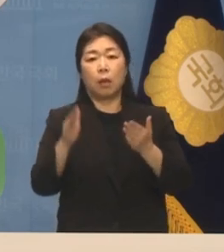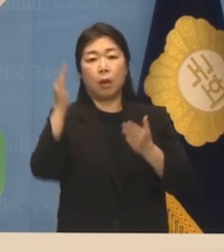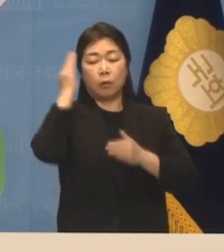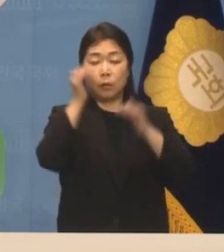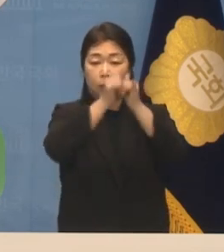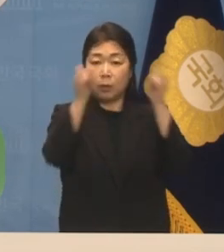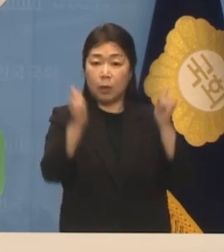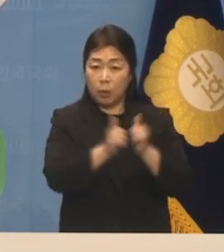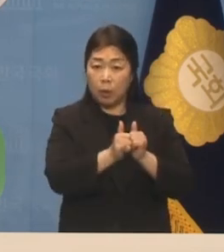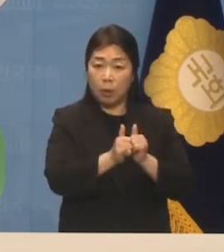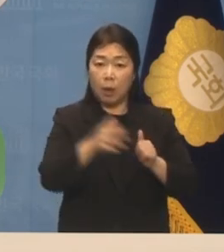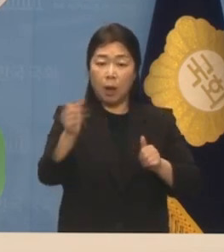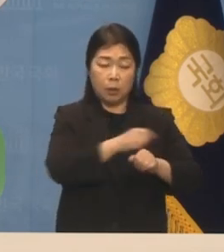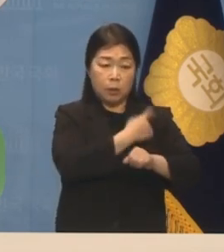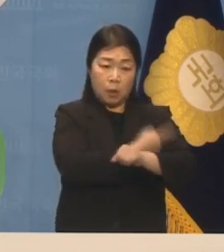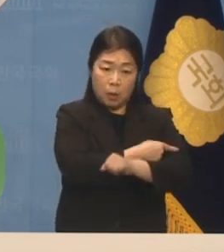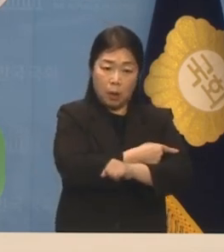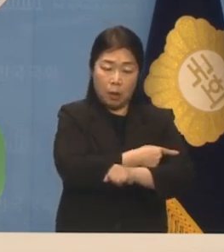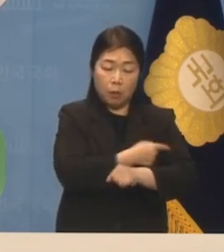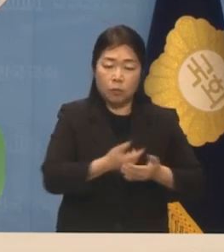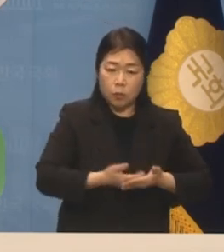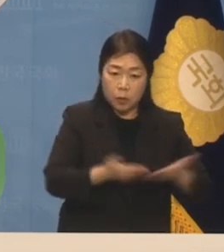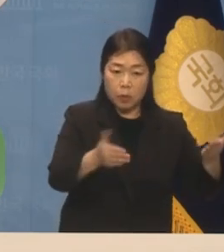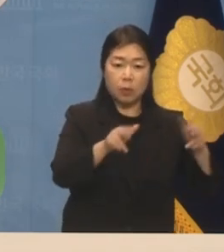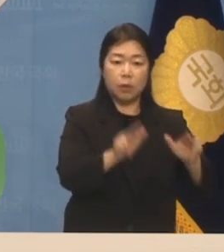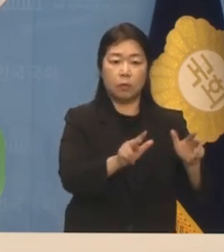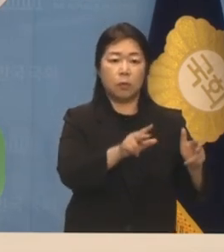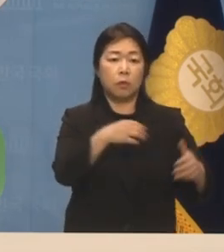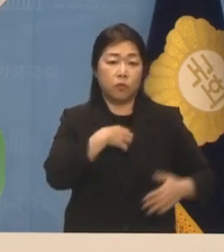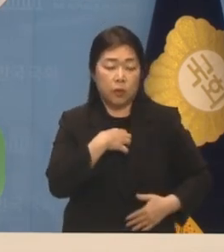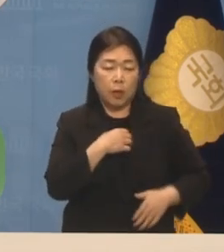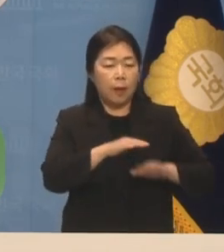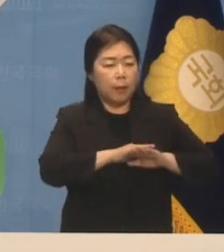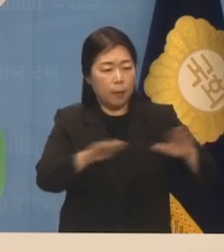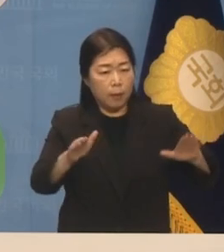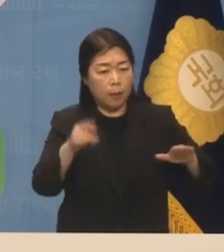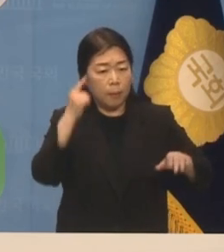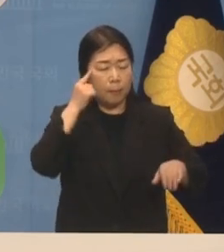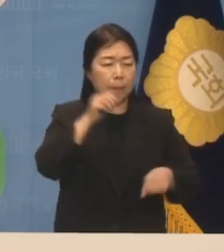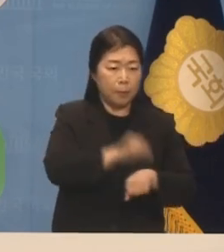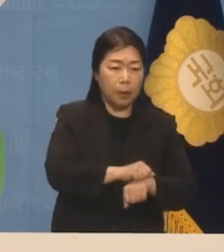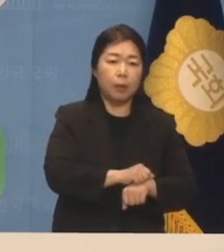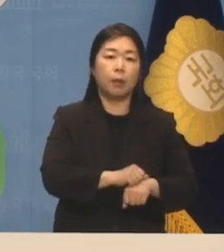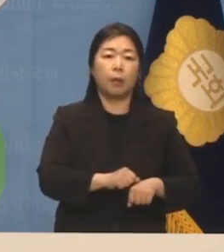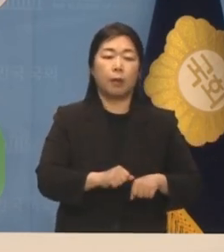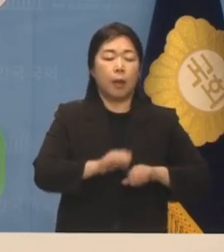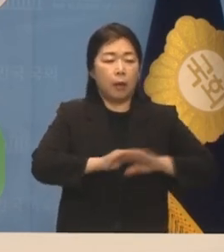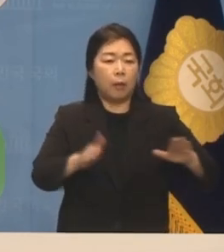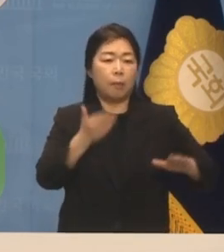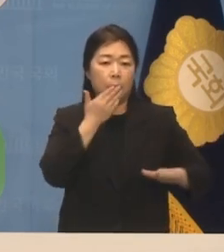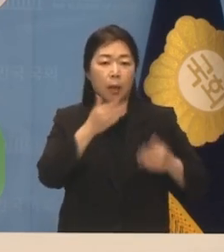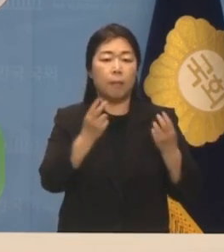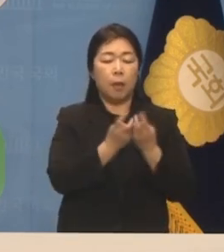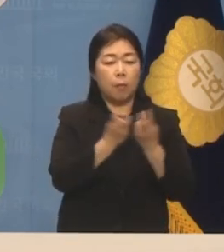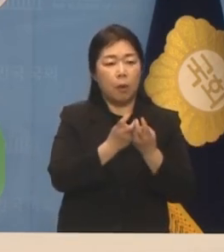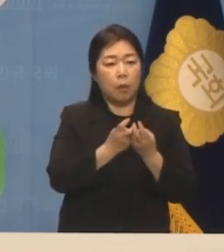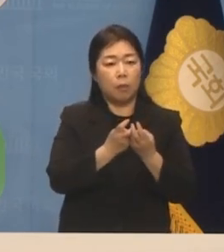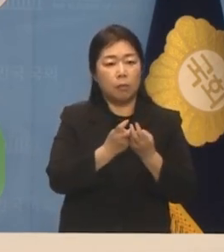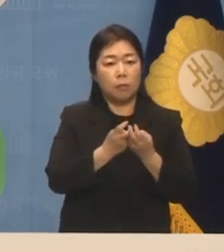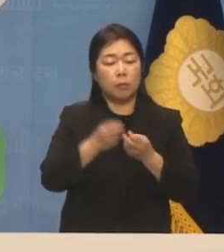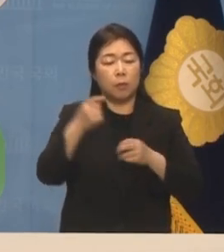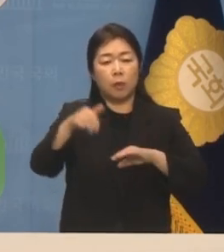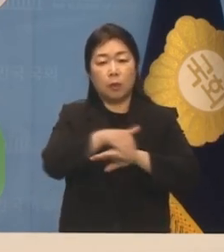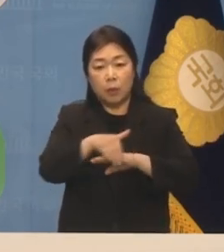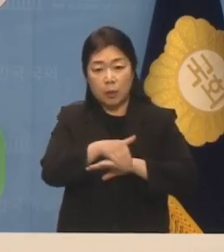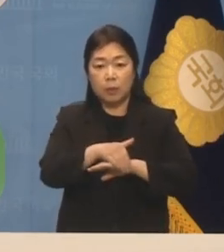가진 역량을 쏟아부어서 현존하는 위기를 슬기롭게 해결해 나갈 노선과 정책을 경쟁해야